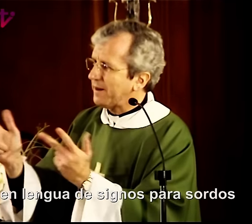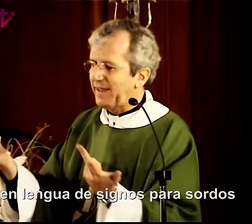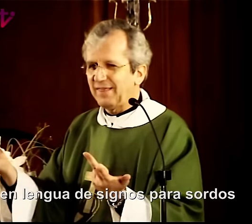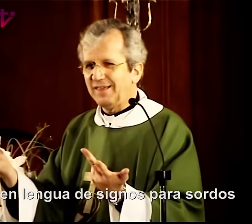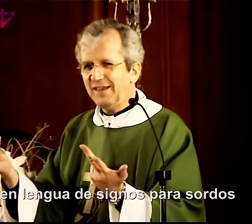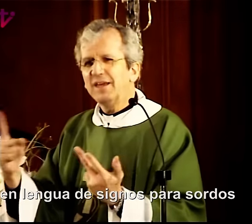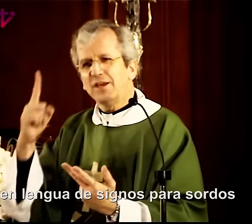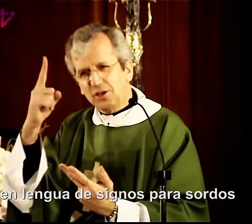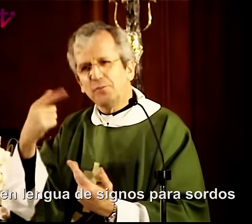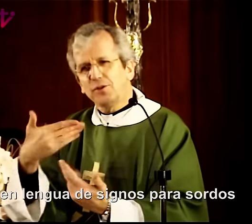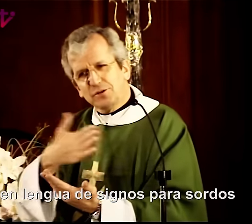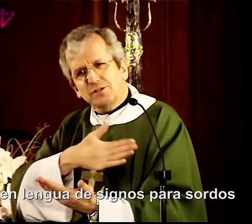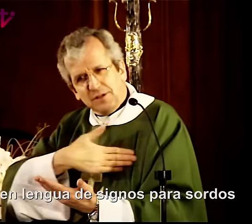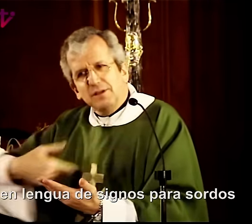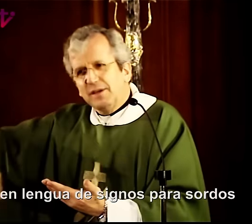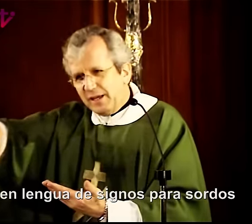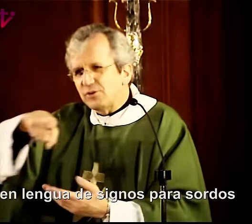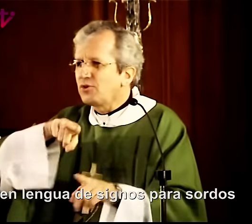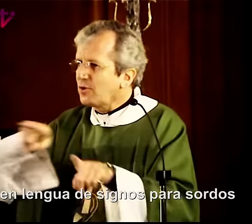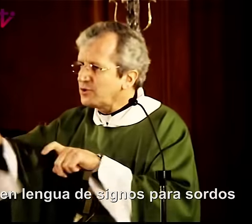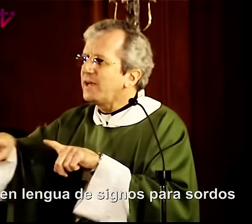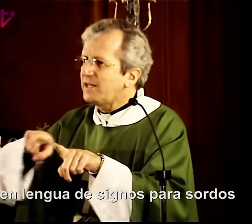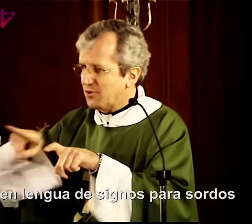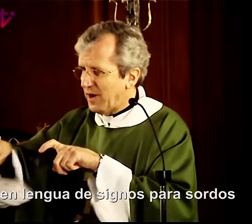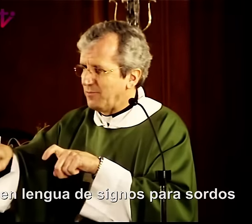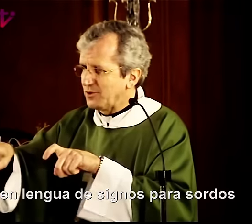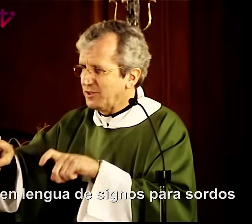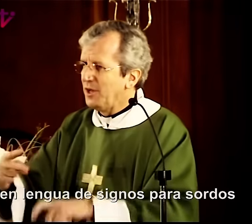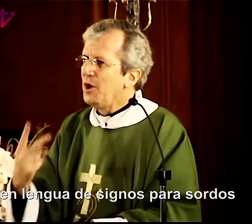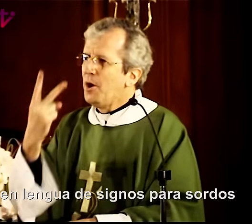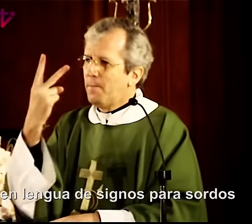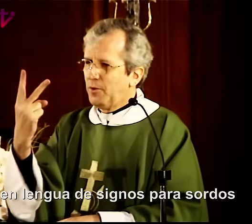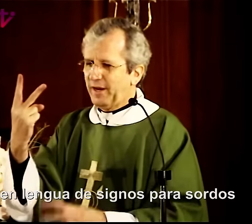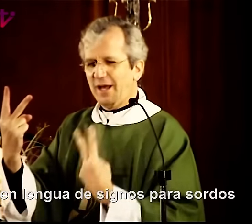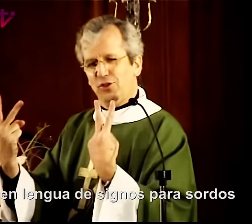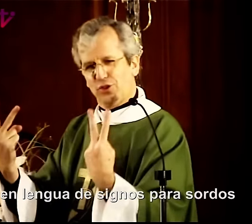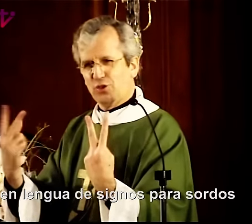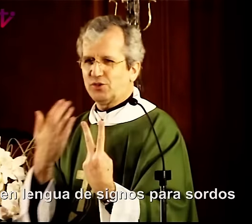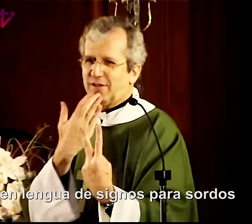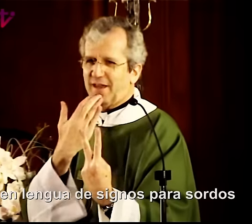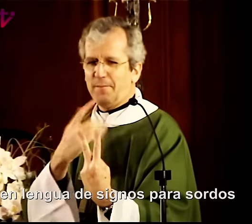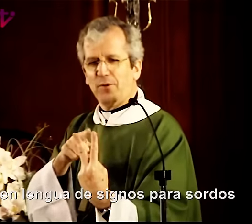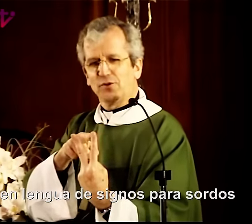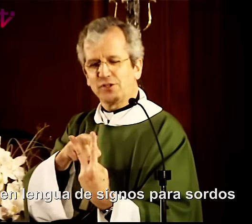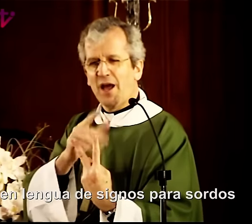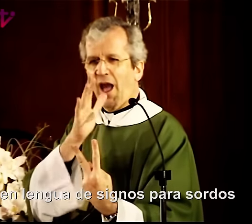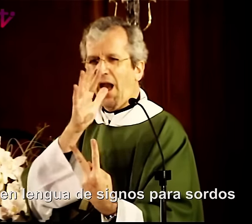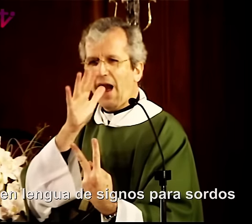libertad y cómo Dios quiere que nosotros escojamos. Pondrá dos ejemplos,